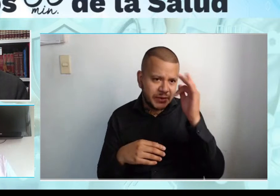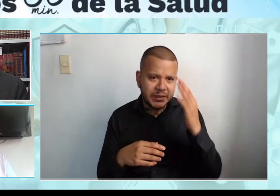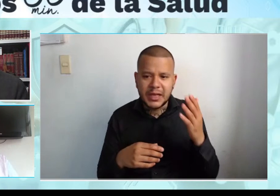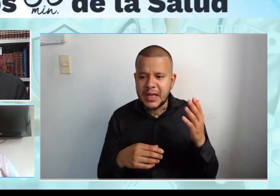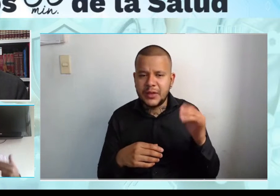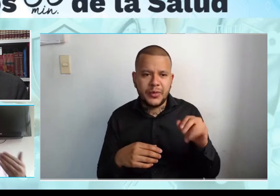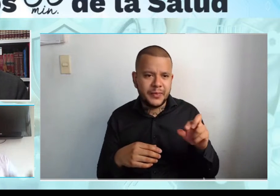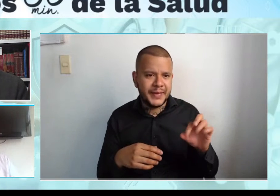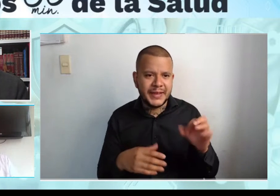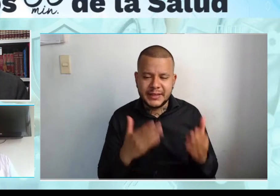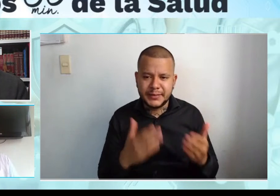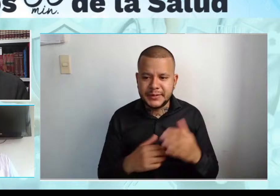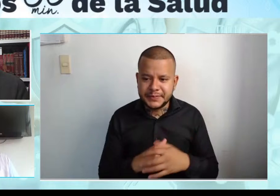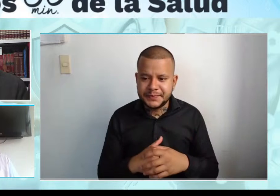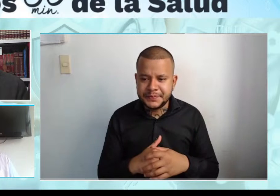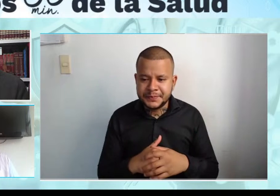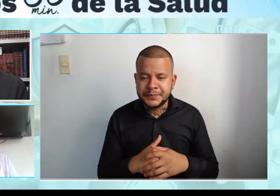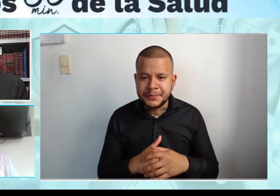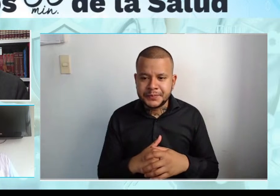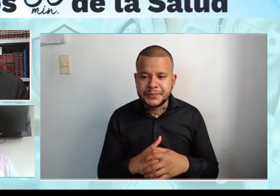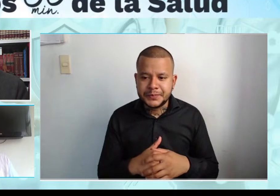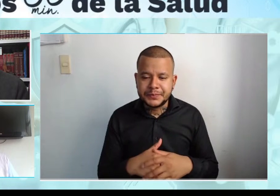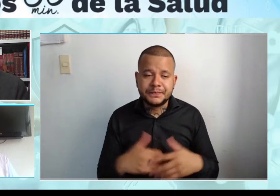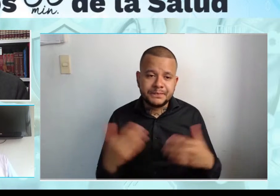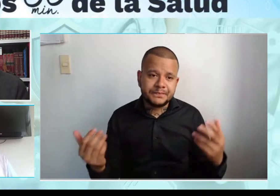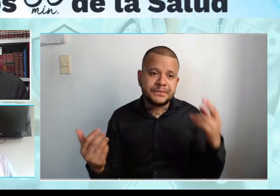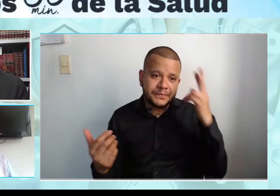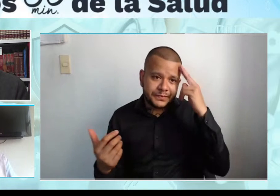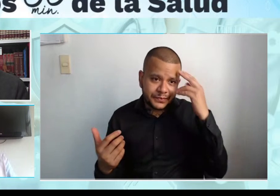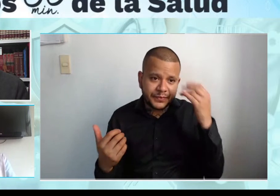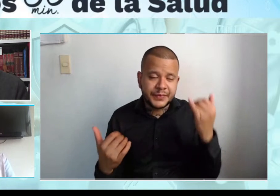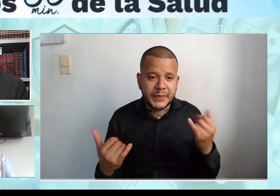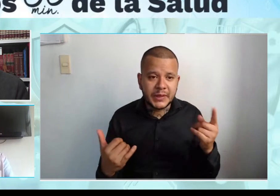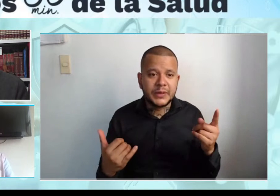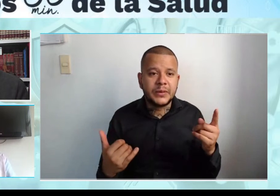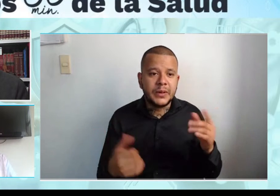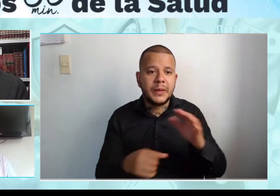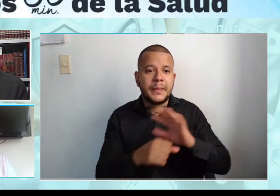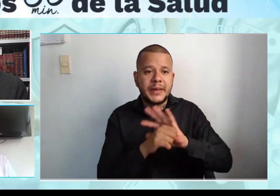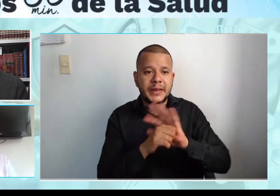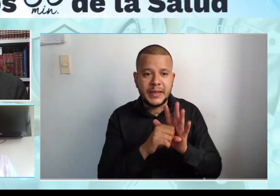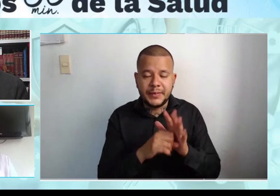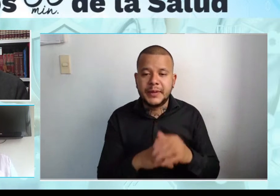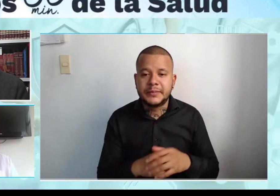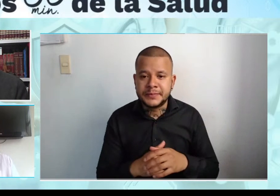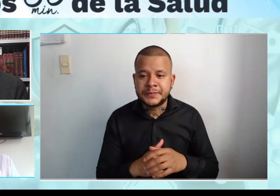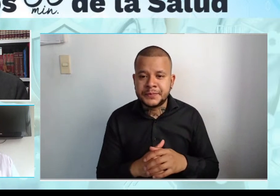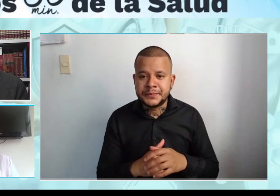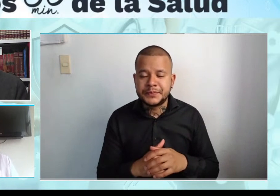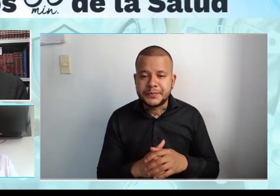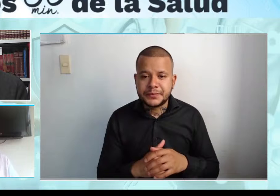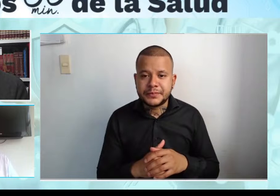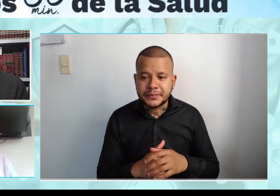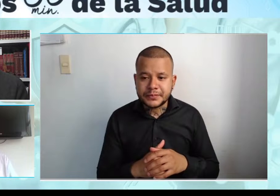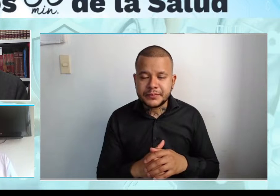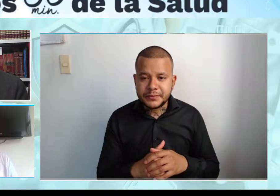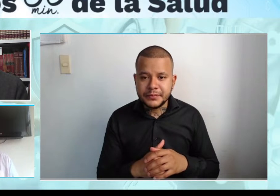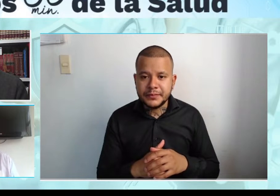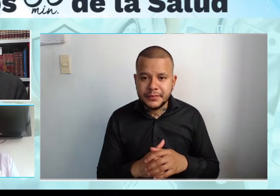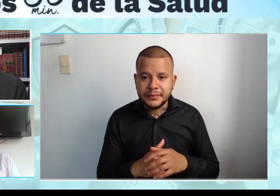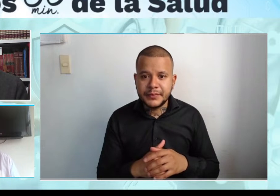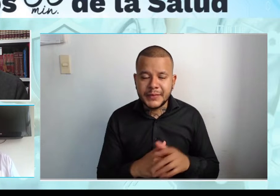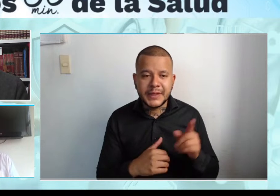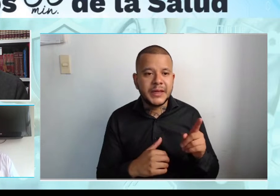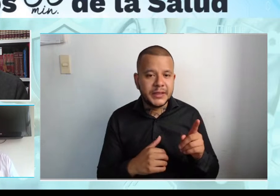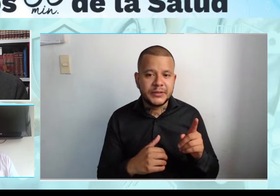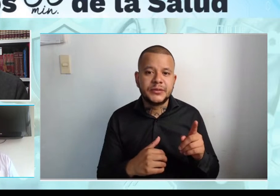esa IPS. Y obviamente con la llegada de la pandemia, eso, digamos, hizo que hubiera una